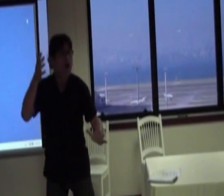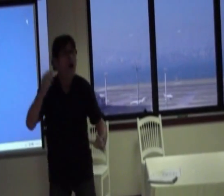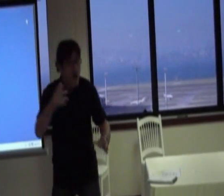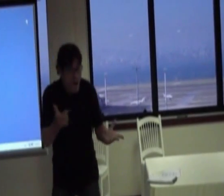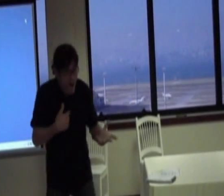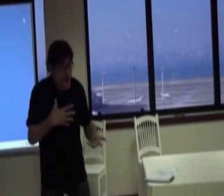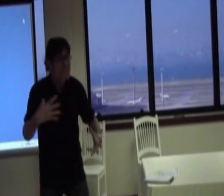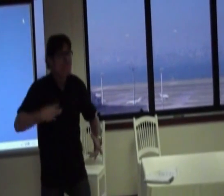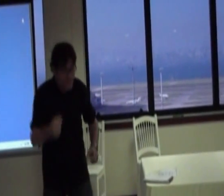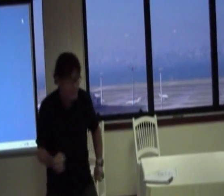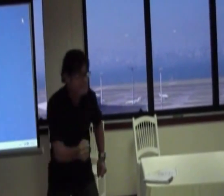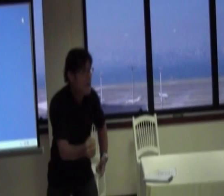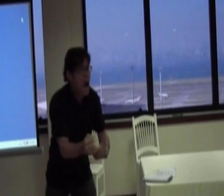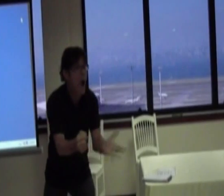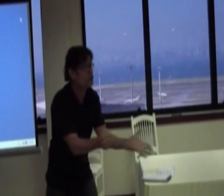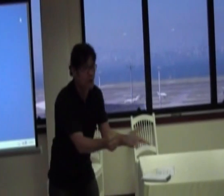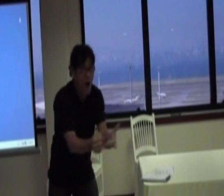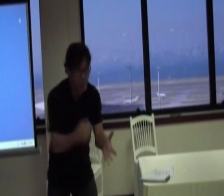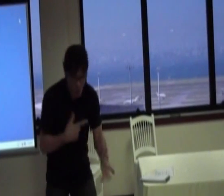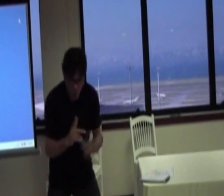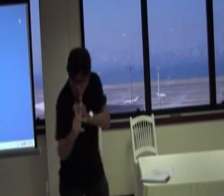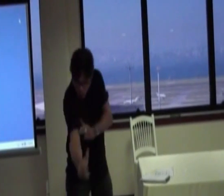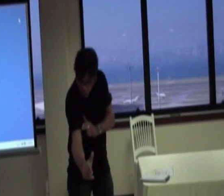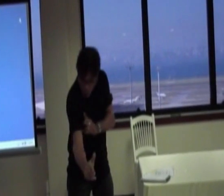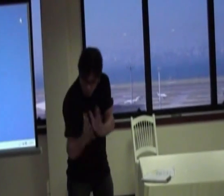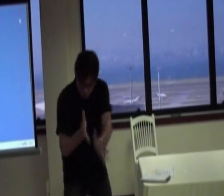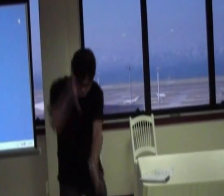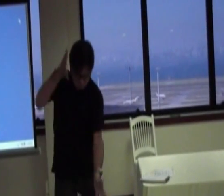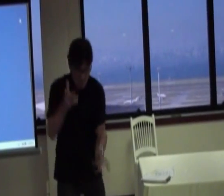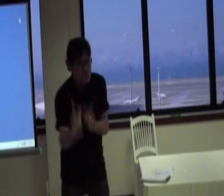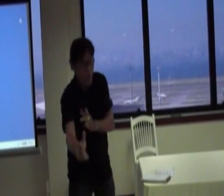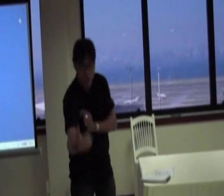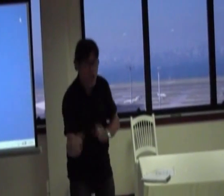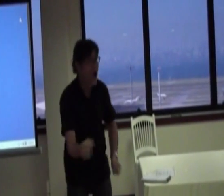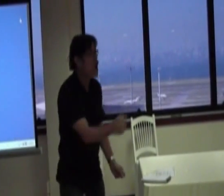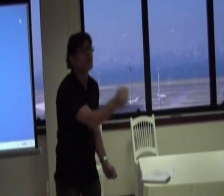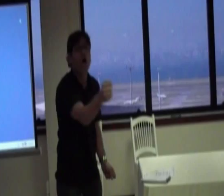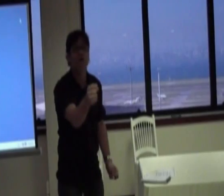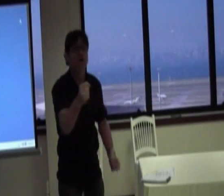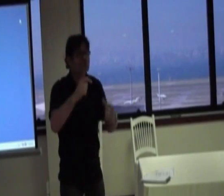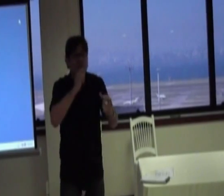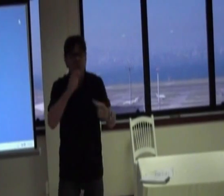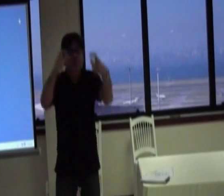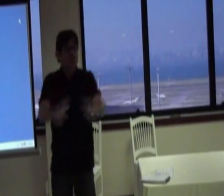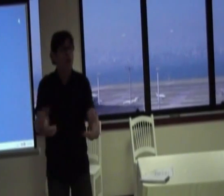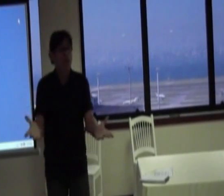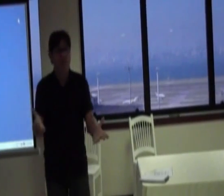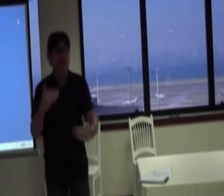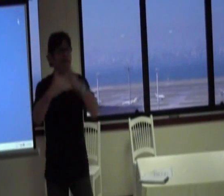uma questão identitária com aquele filho. Mas logo após ter essa aquisição completa, onde poderia encaminhar essa criança? Porque o MEC não